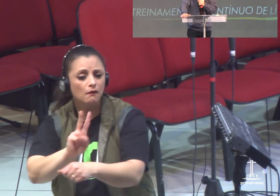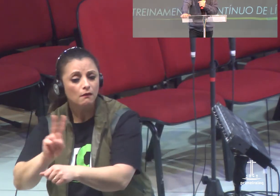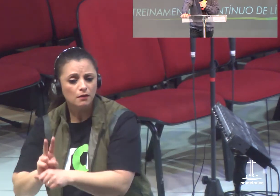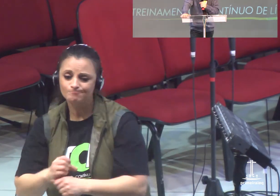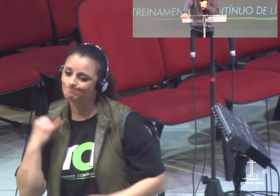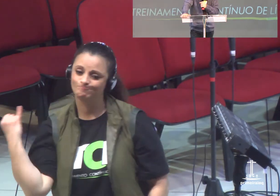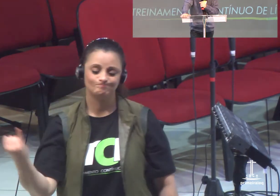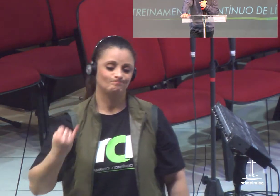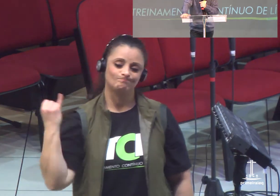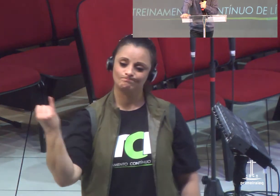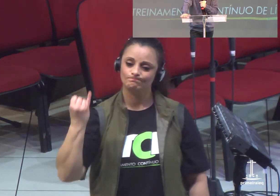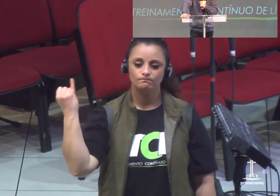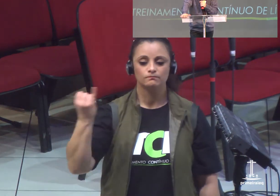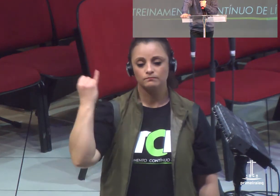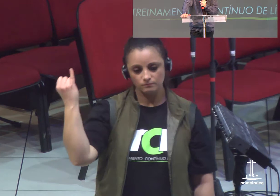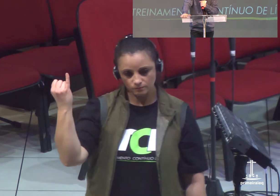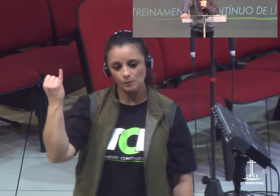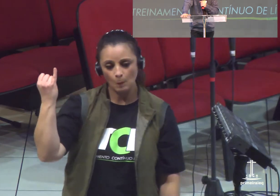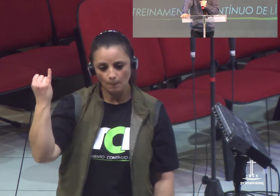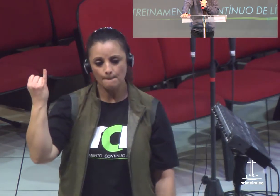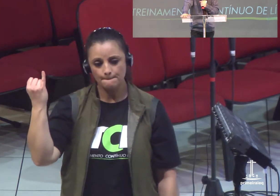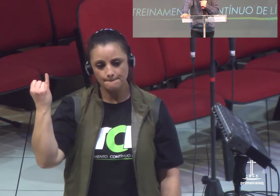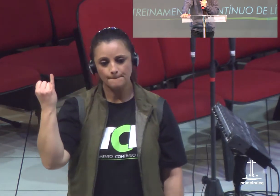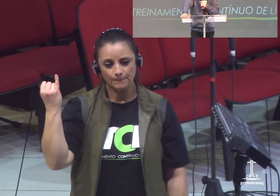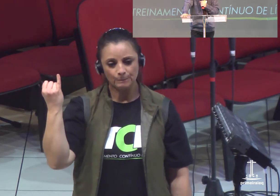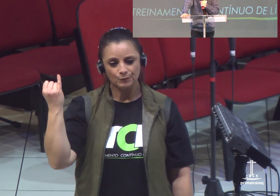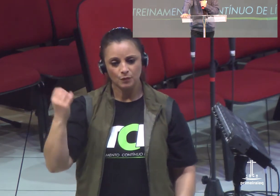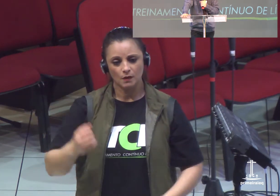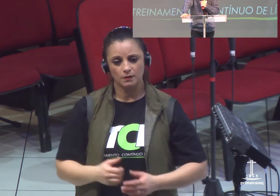importante. Muito importante.